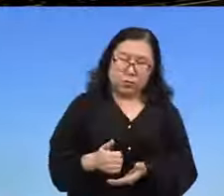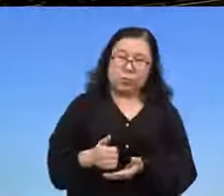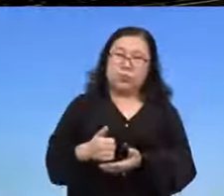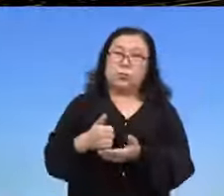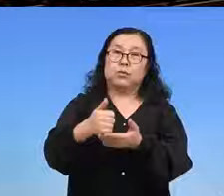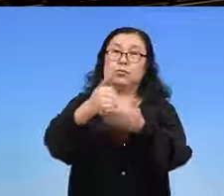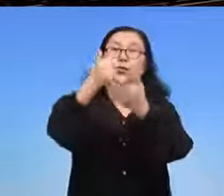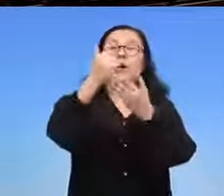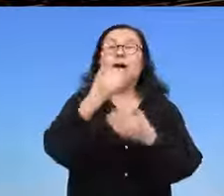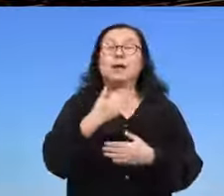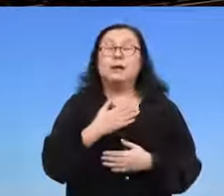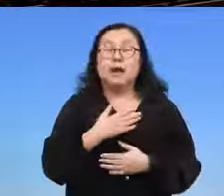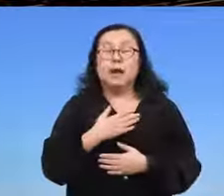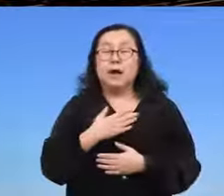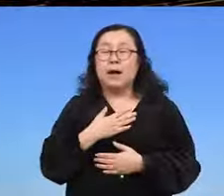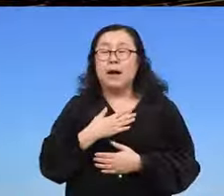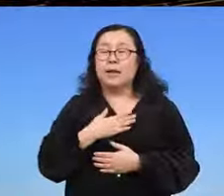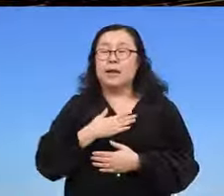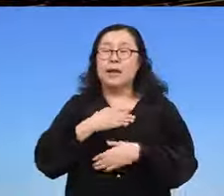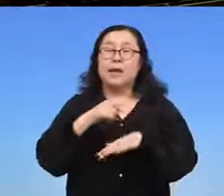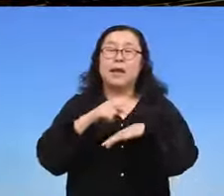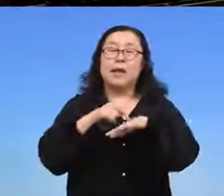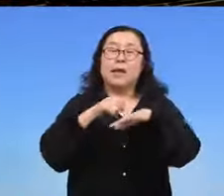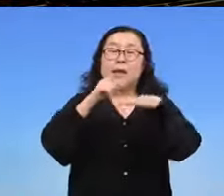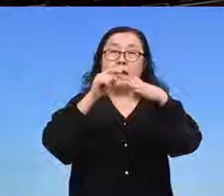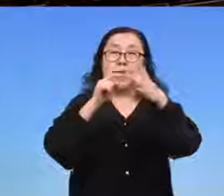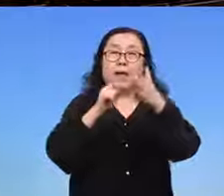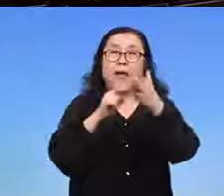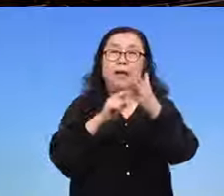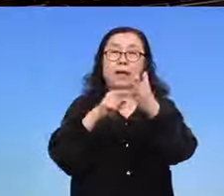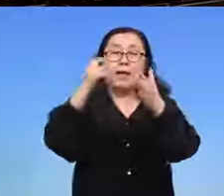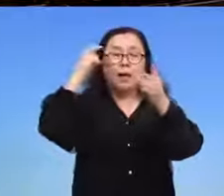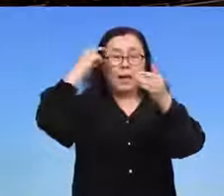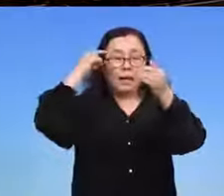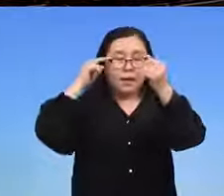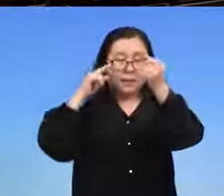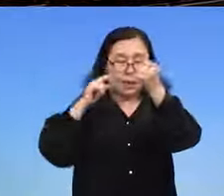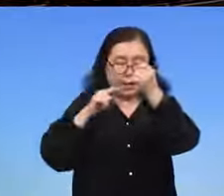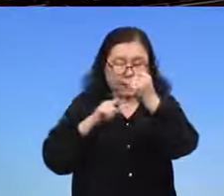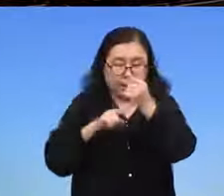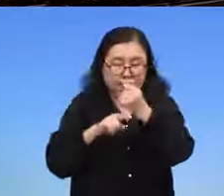예수, 나의 마음과 뜻 다해